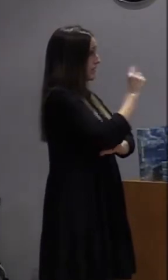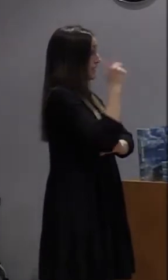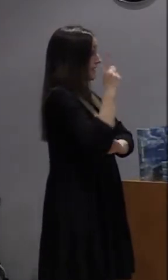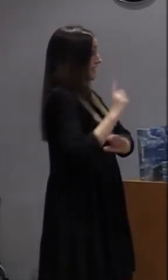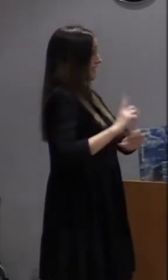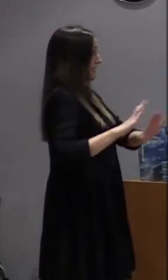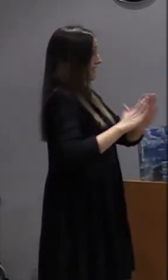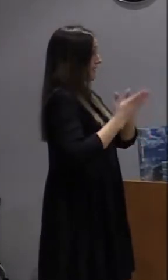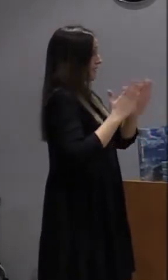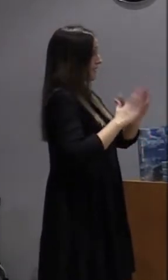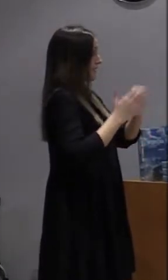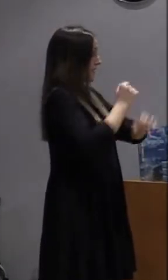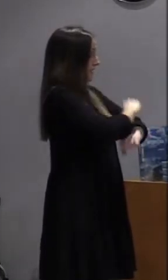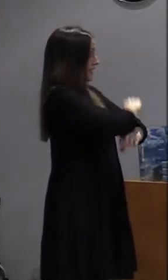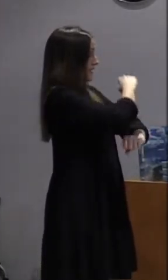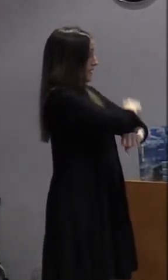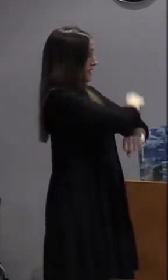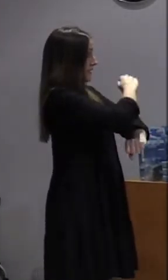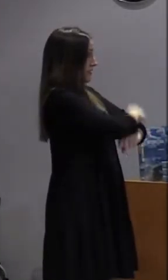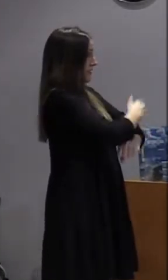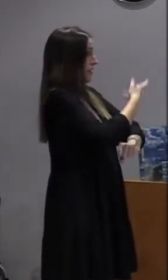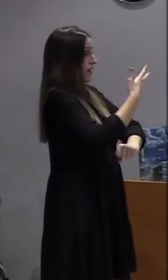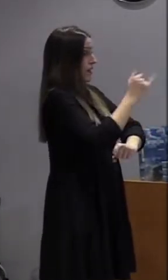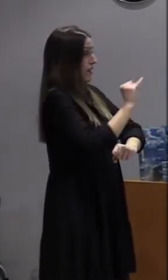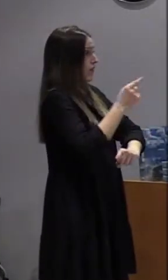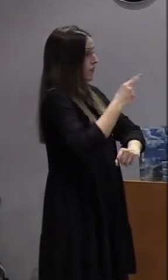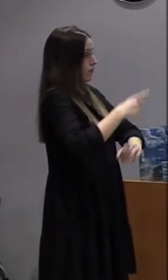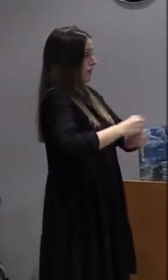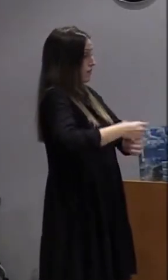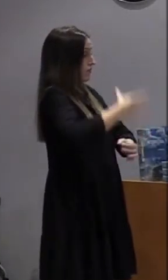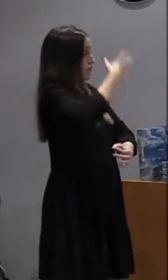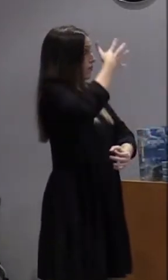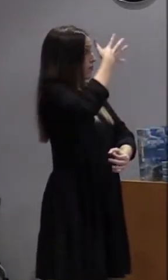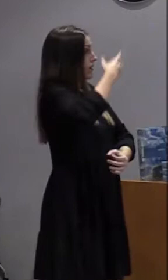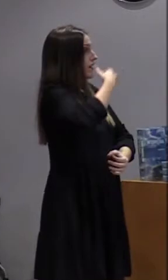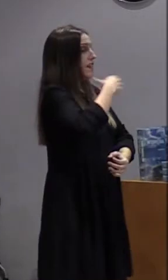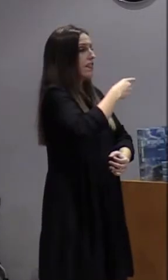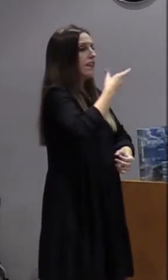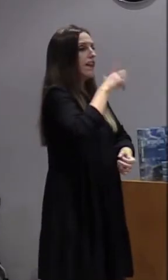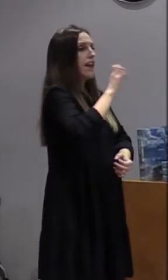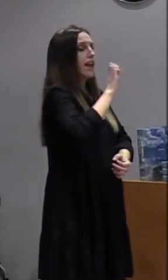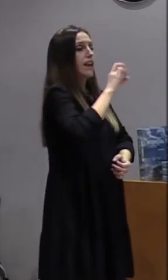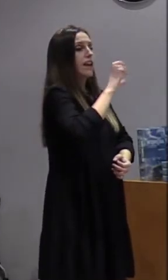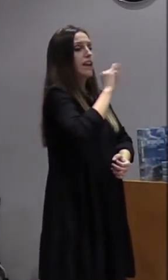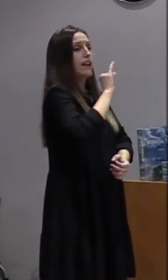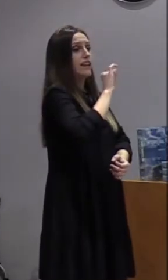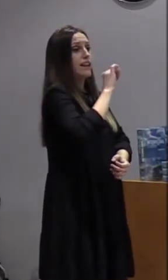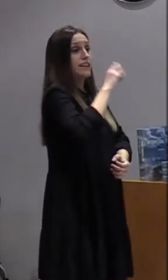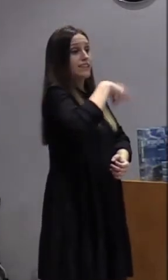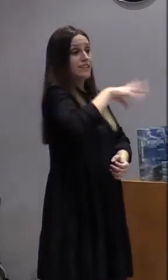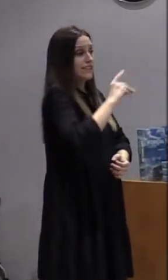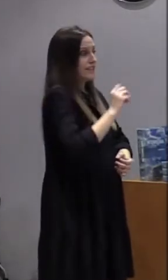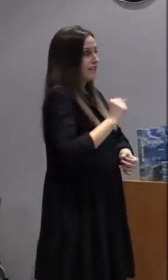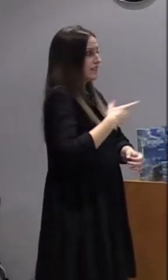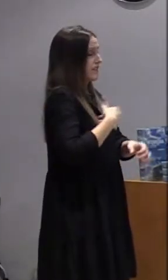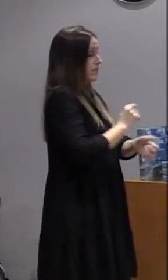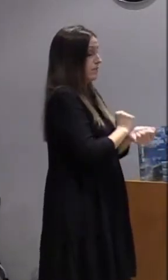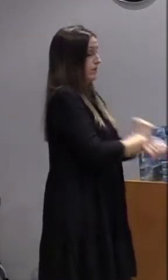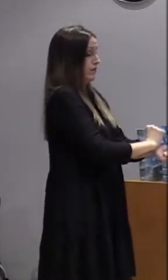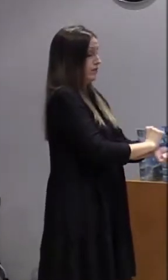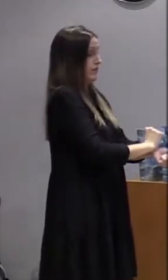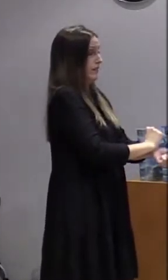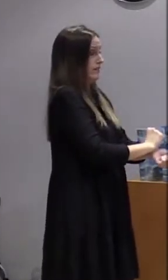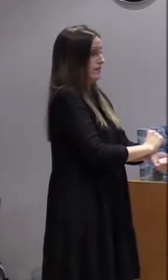ventanita del cuadro, allí aparece la torre donde, según la leyenda, pues, estuvo allí prisionera. Y ahí